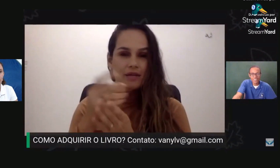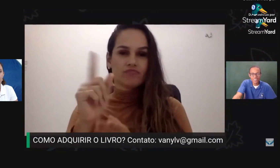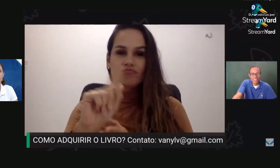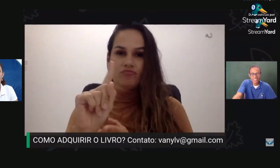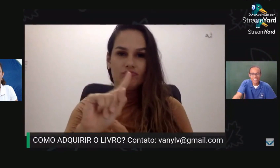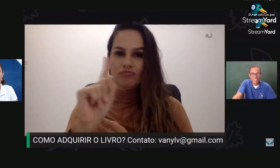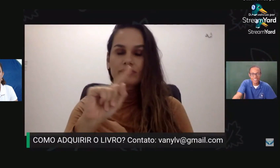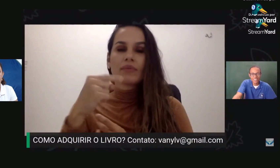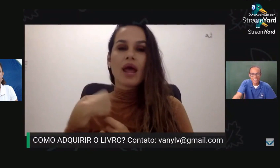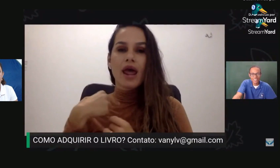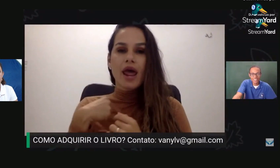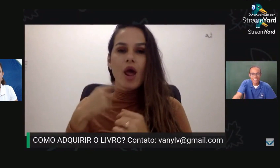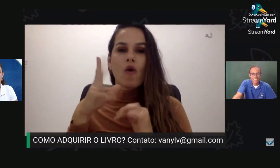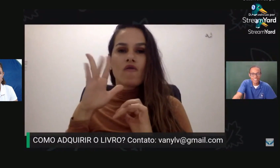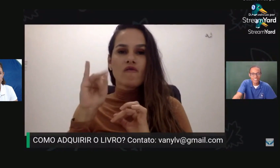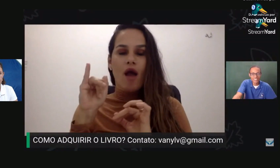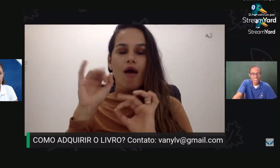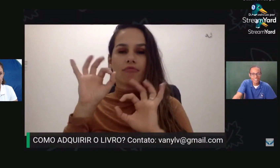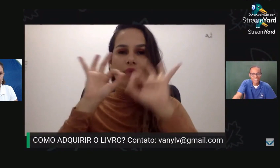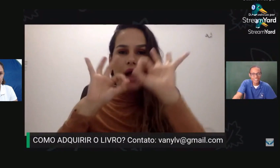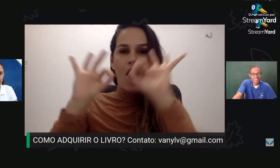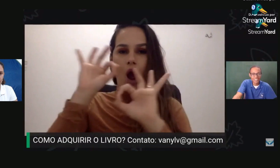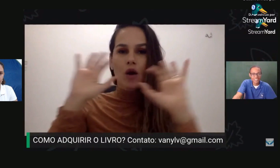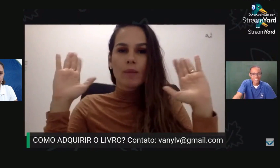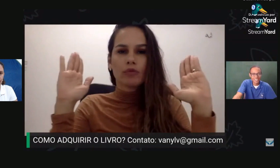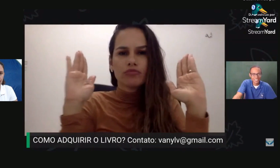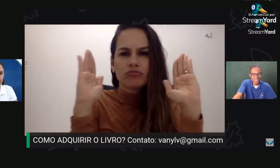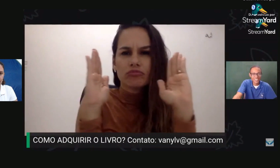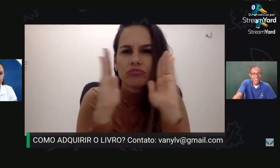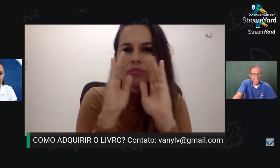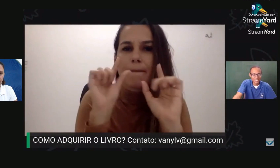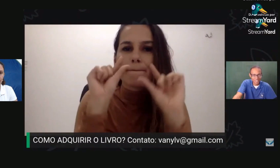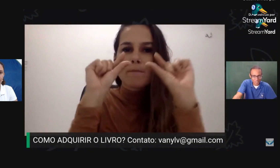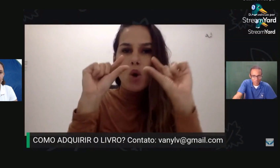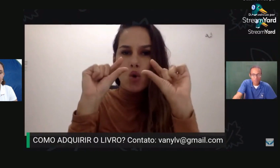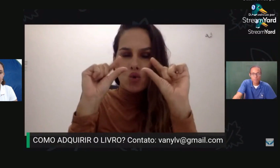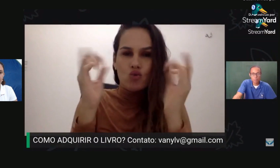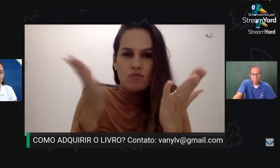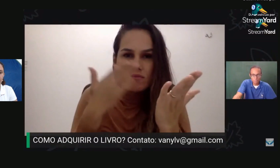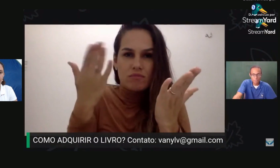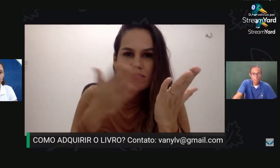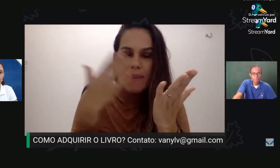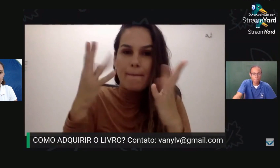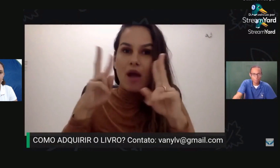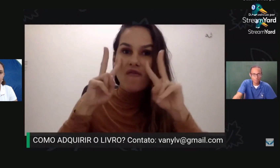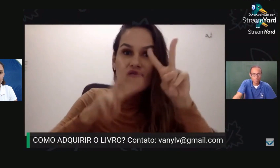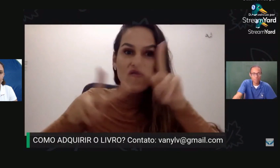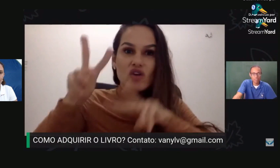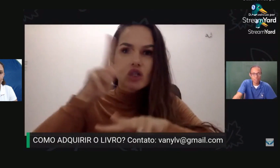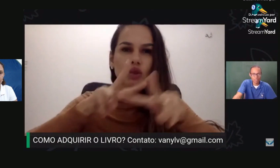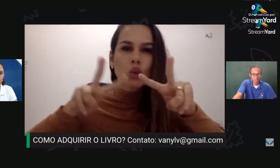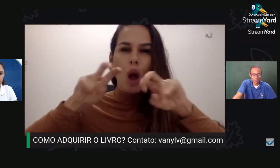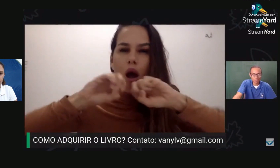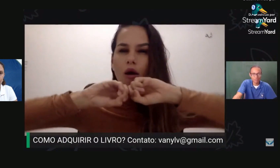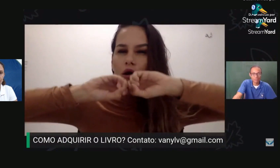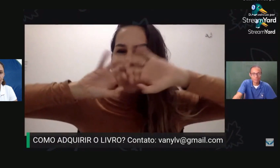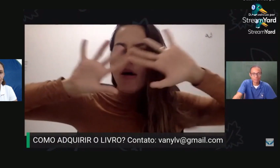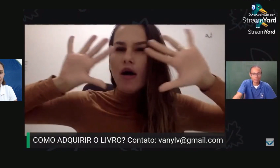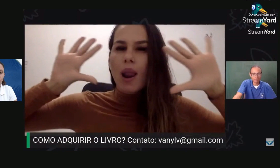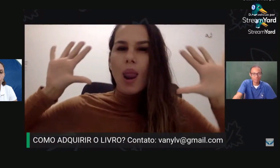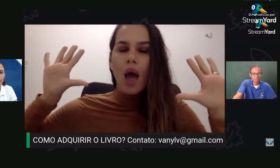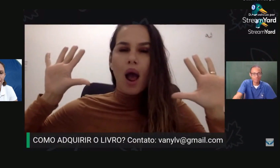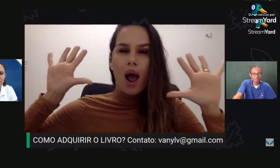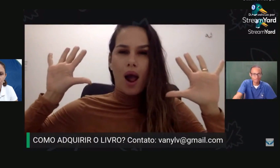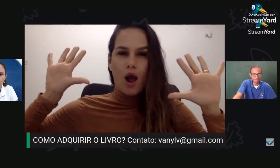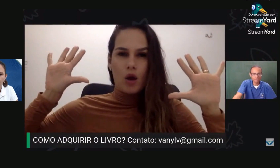não igual a tese, não. Eu quero organizar, né? Fazer aí um filtro, né? E